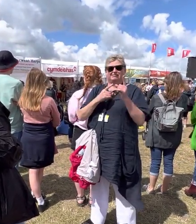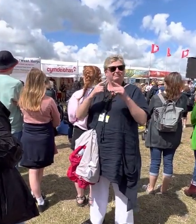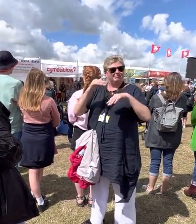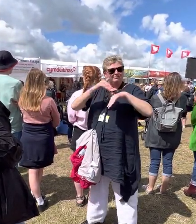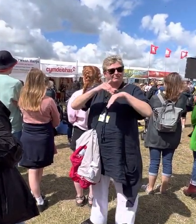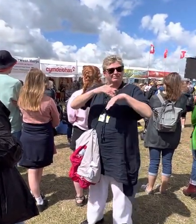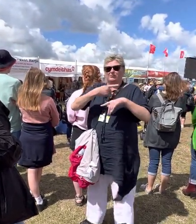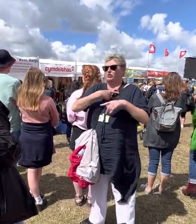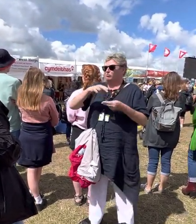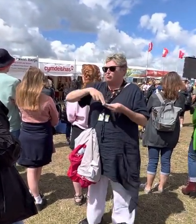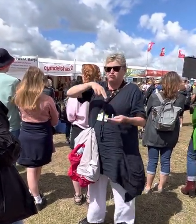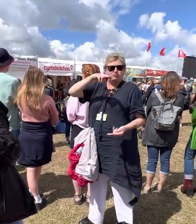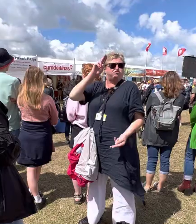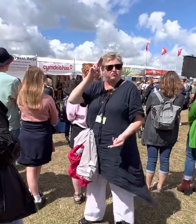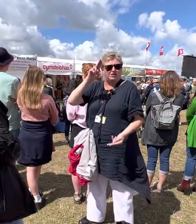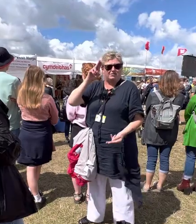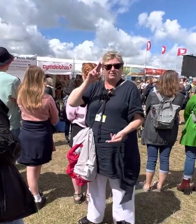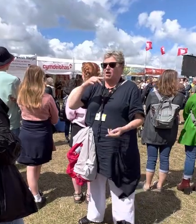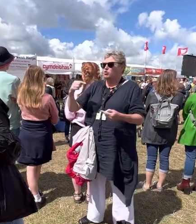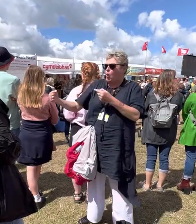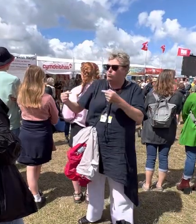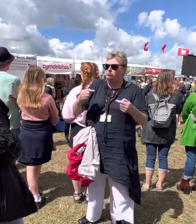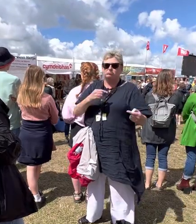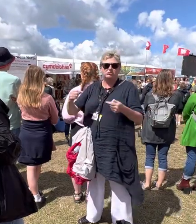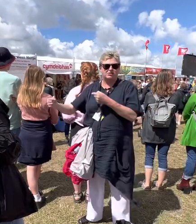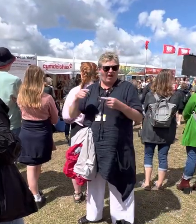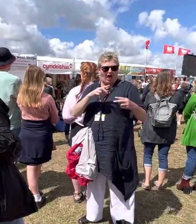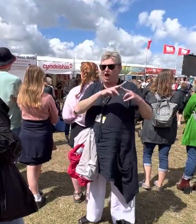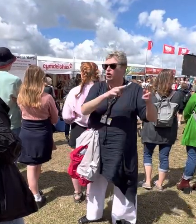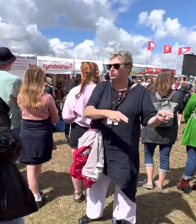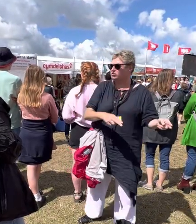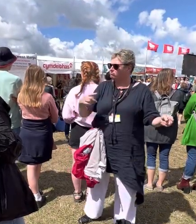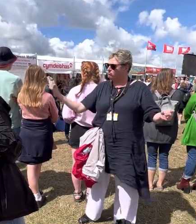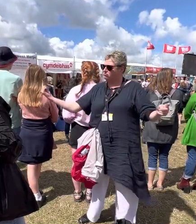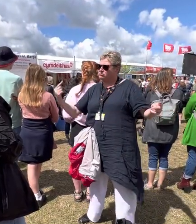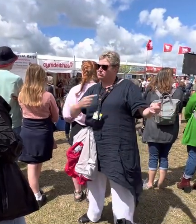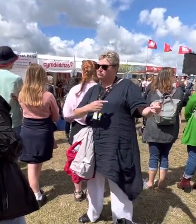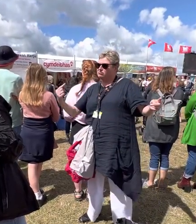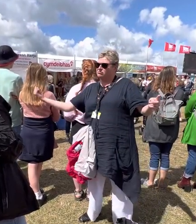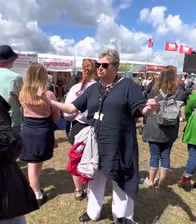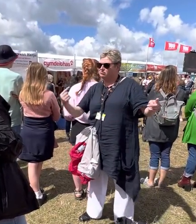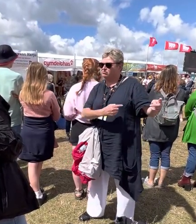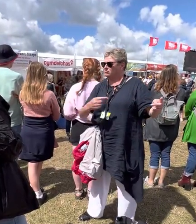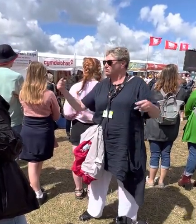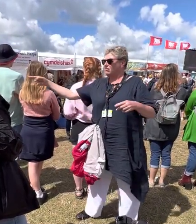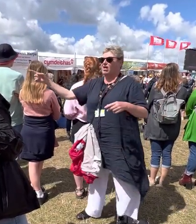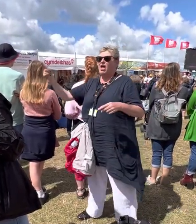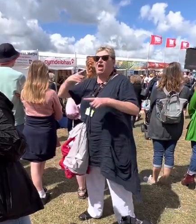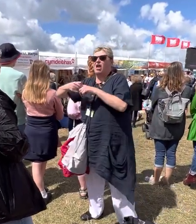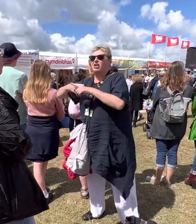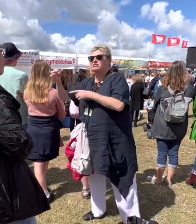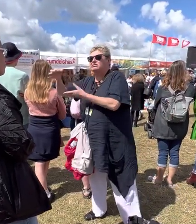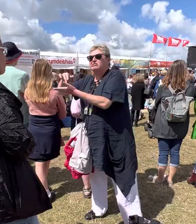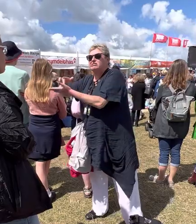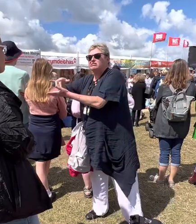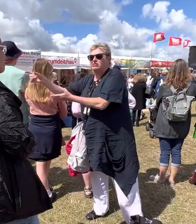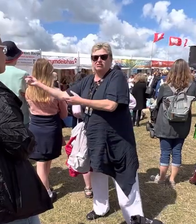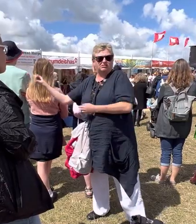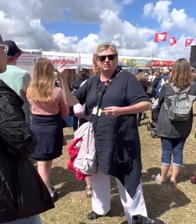rheolaiddau. Y gystadleuaeth yn dau wedi ffyrnigo wrth i bobl gefnog ddianc o dinasoedd, tai mewn pentrefi Glan Môr